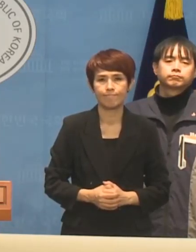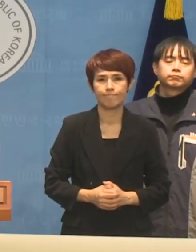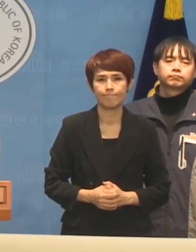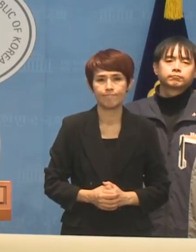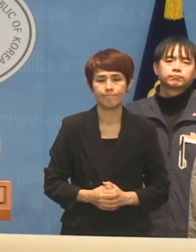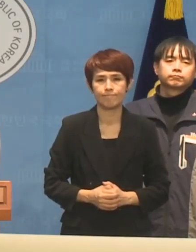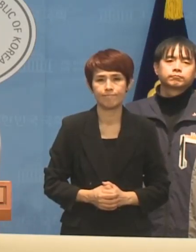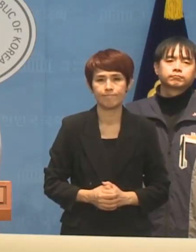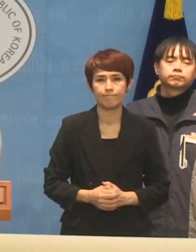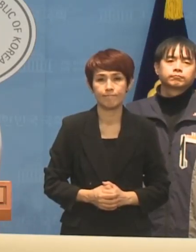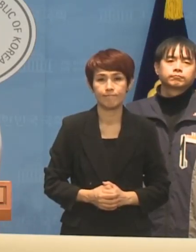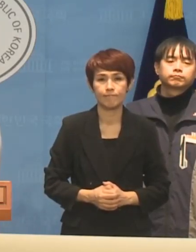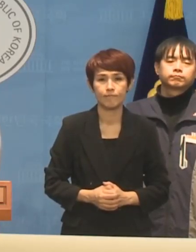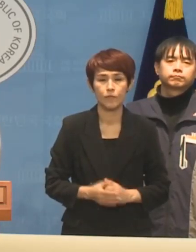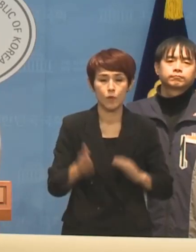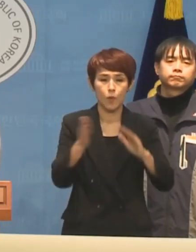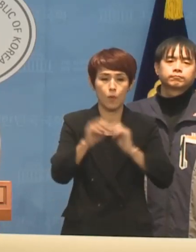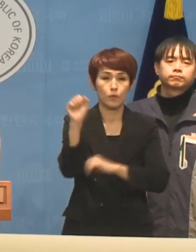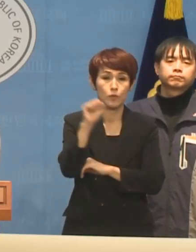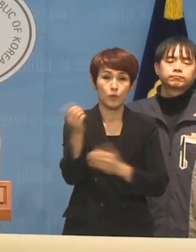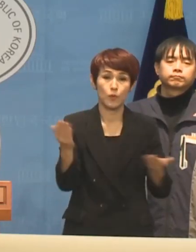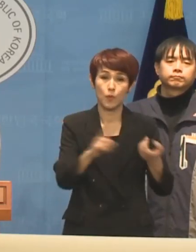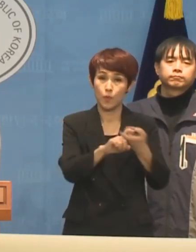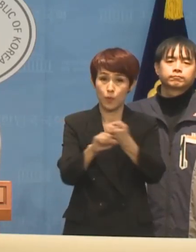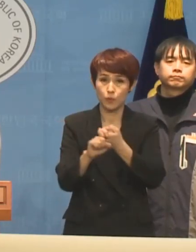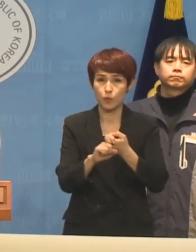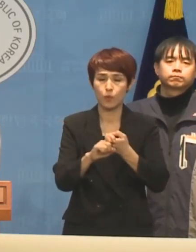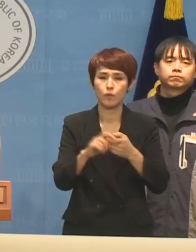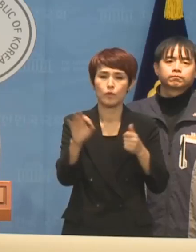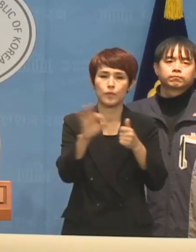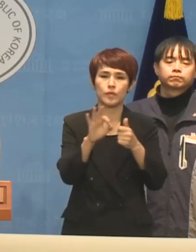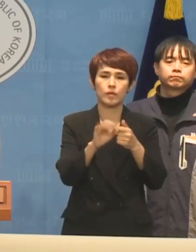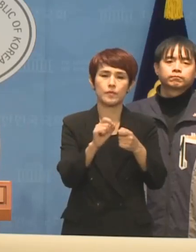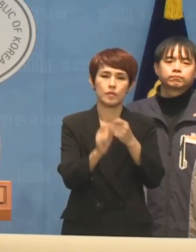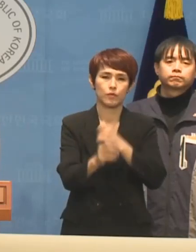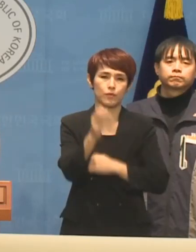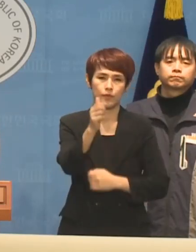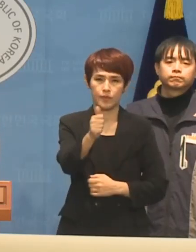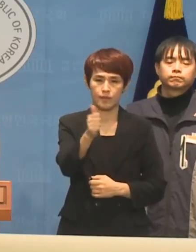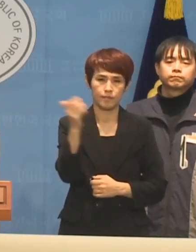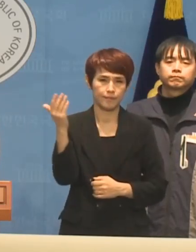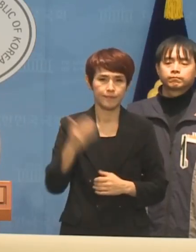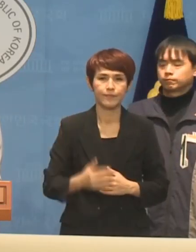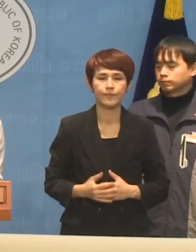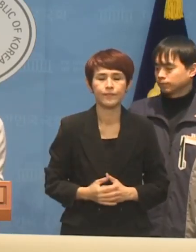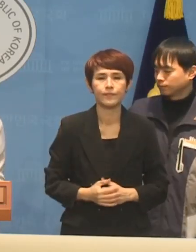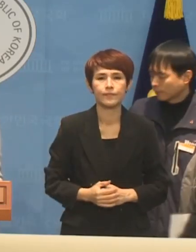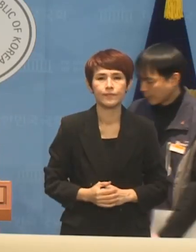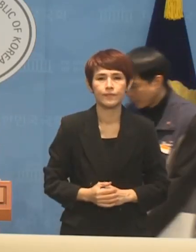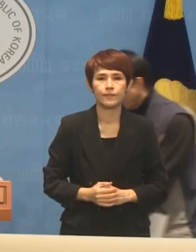네, 다음 발언은 공공운수노조 국민연금지부 오종헌 위원장님께서 해주시겠습니다.